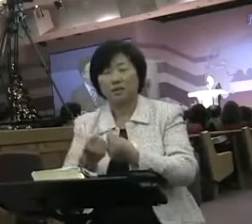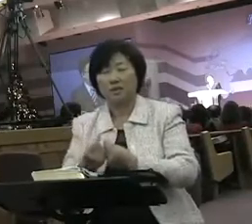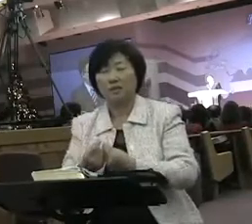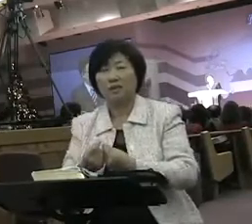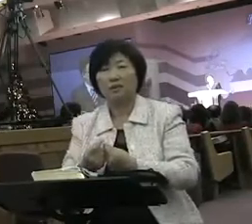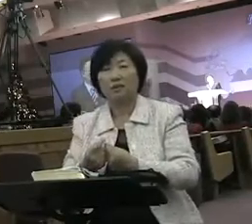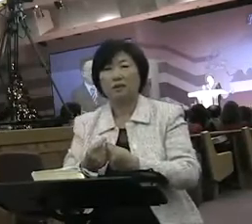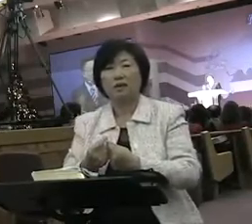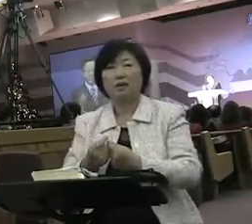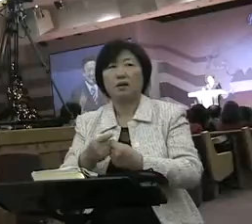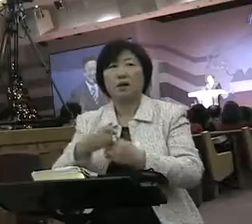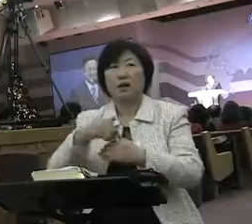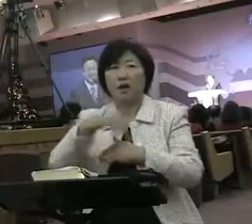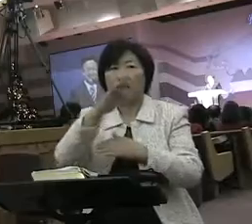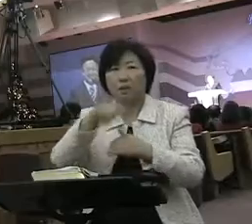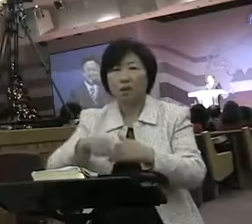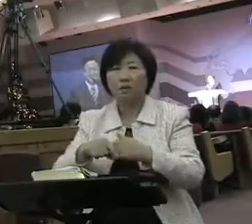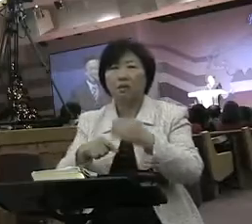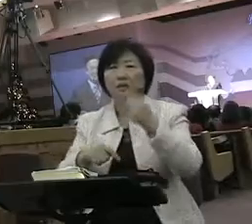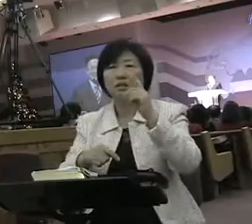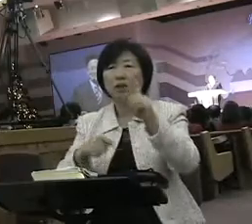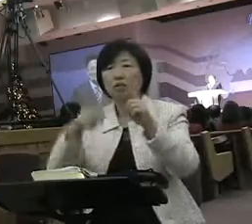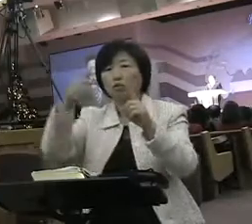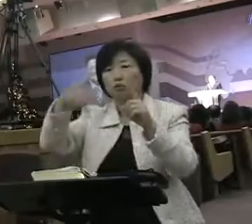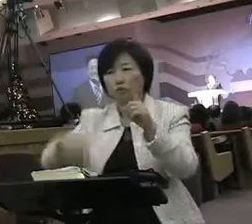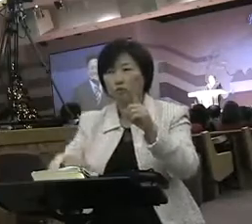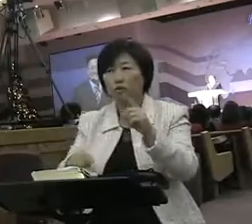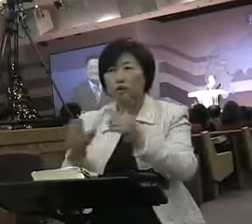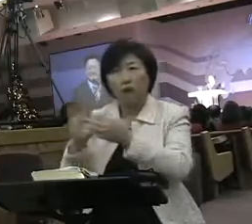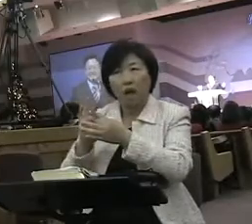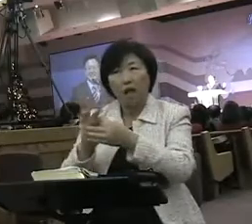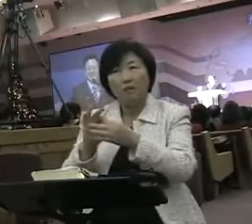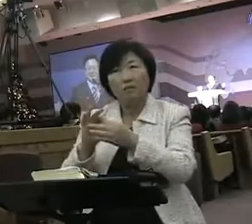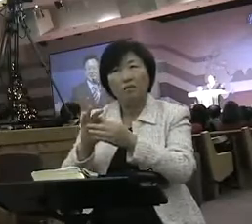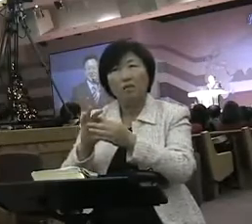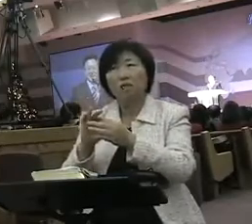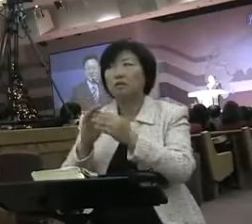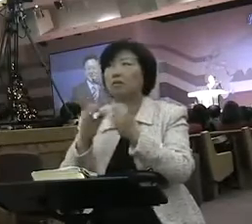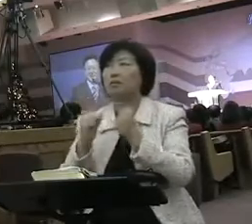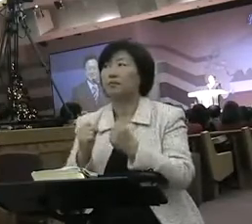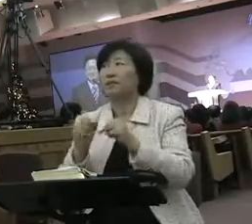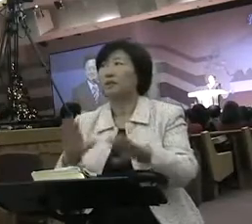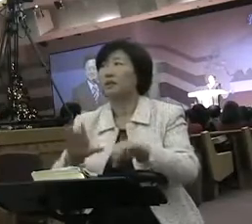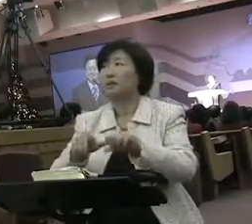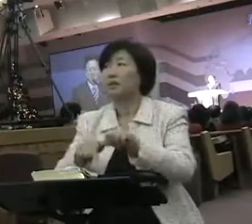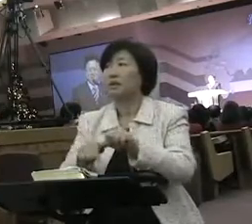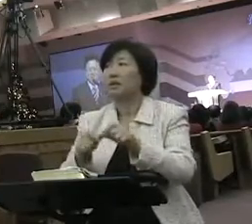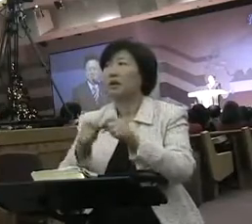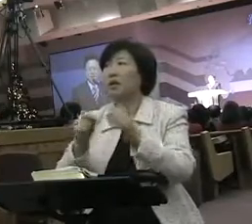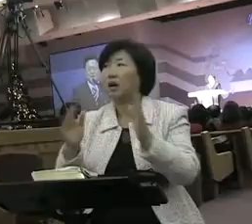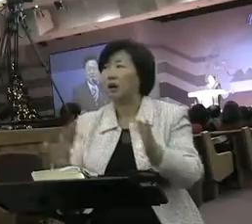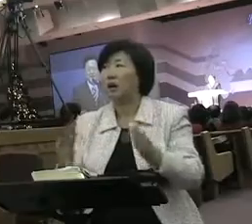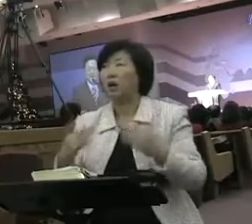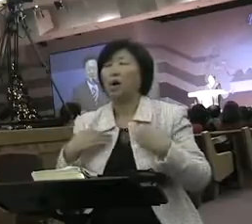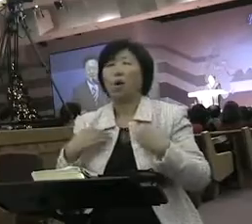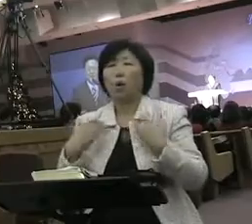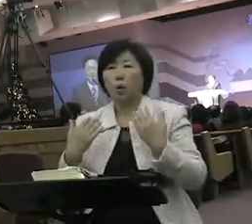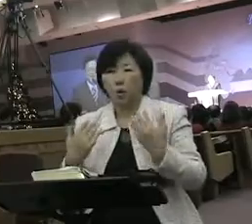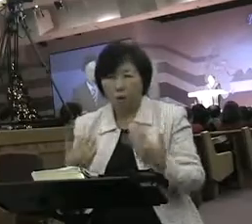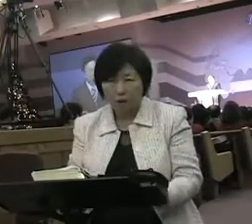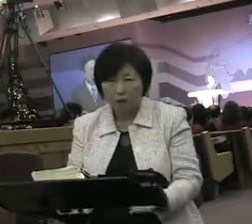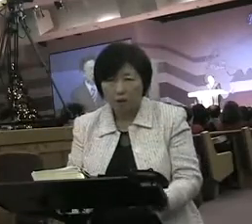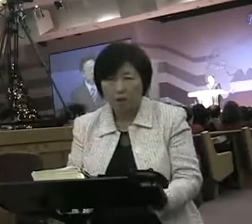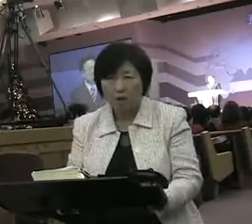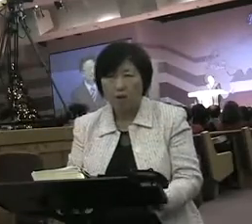제가 다녀와서도 첫 주만 제가 인사를 드리고 조용히 있었습니다. 이 시간 동안이 저에게는 휴식하고